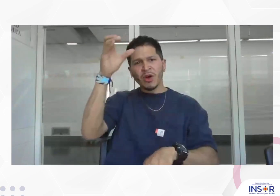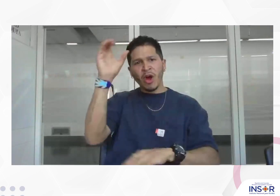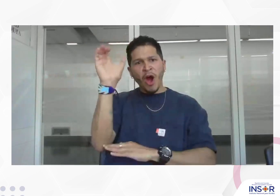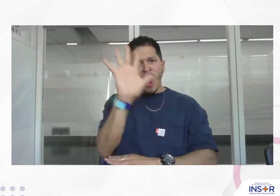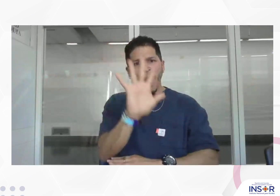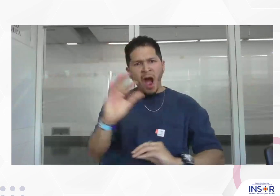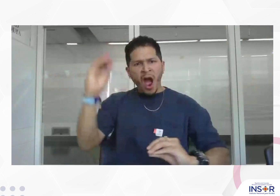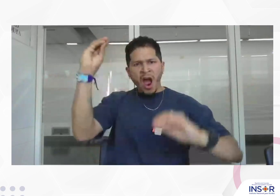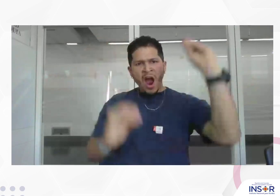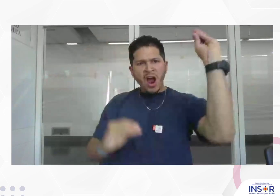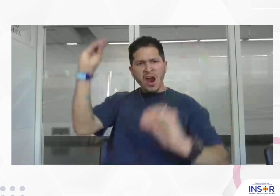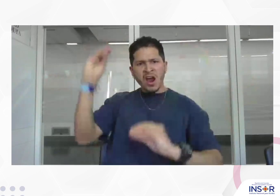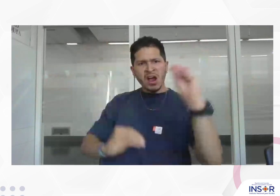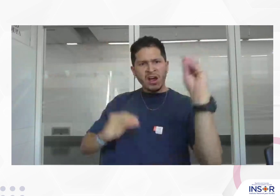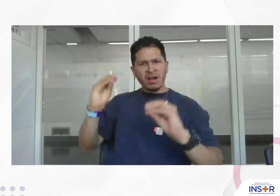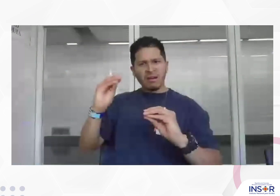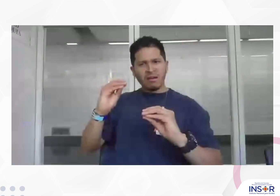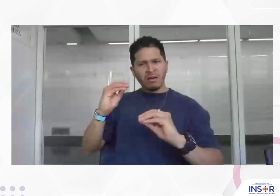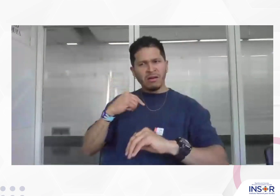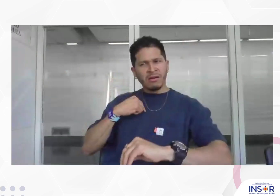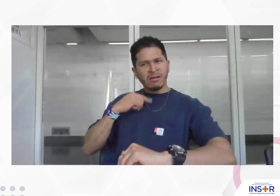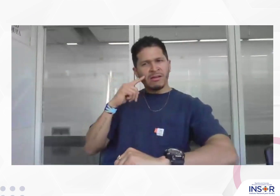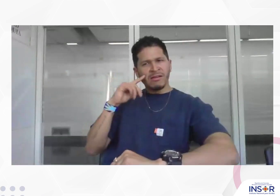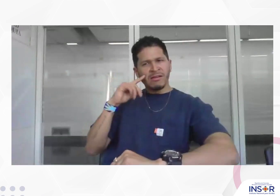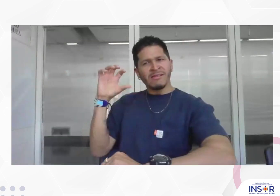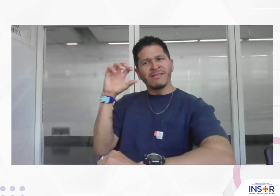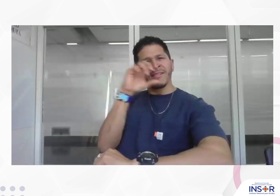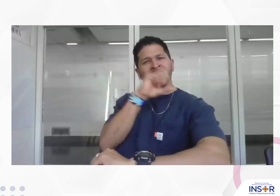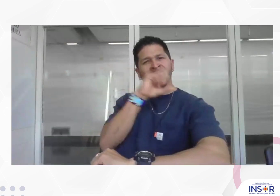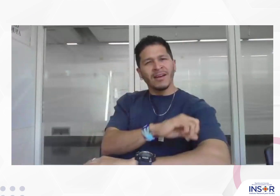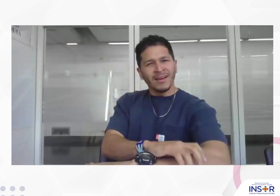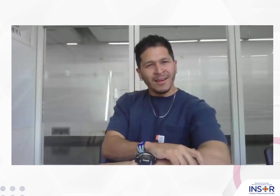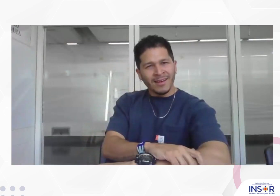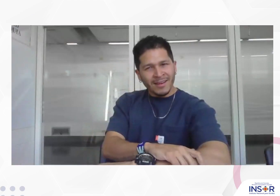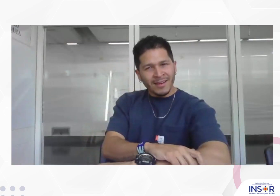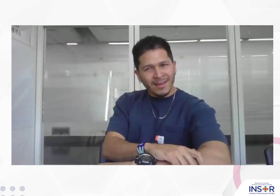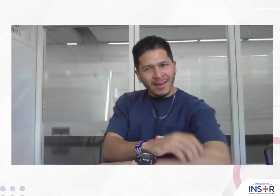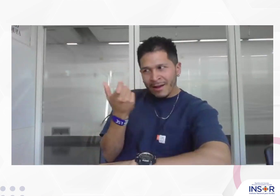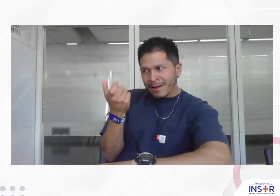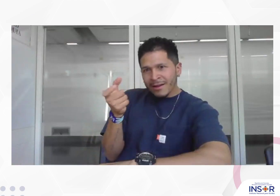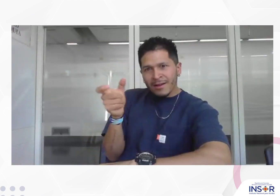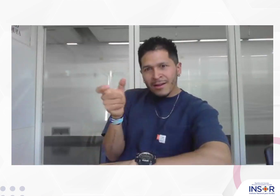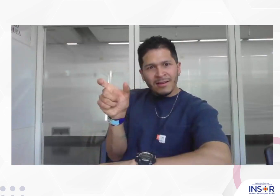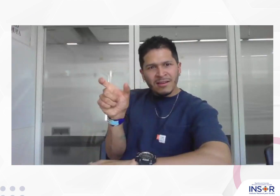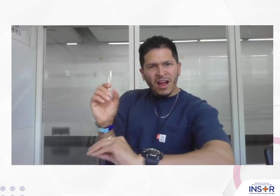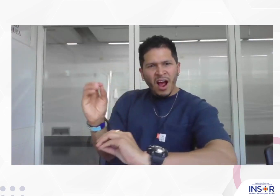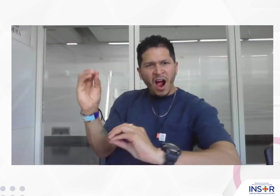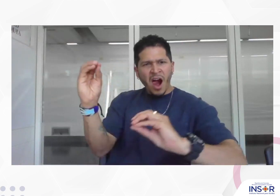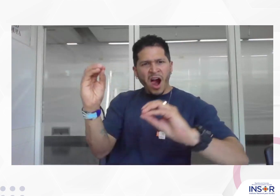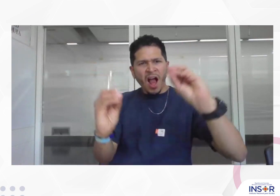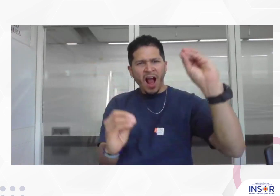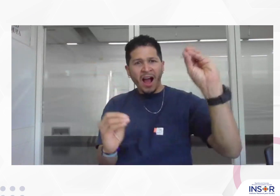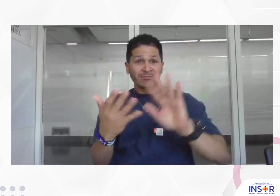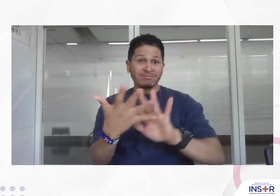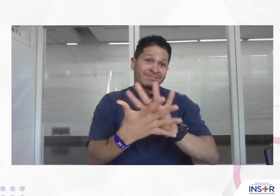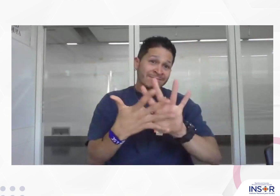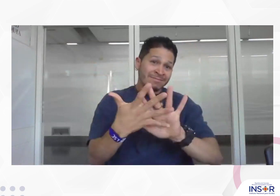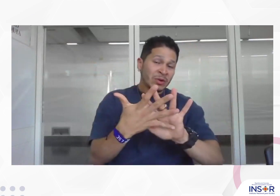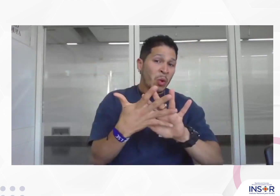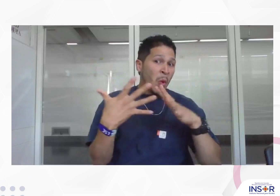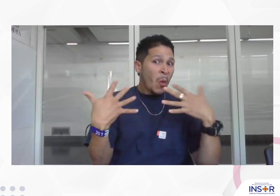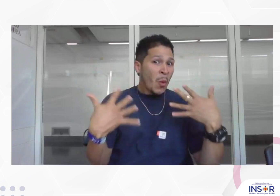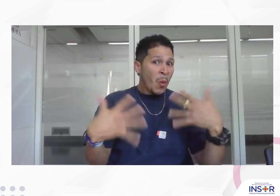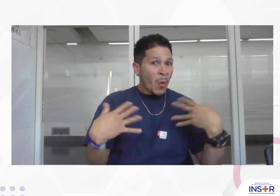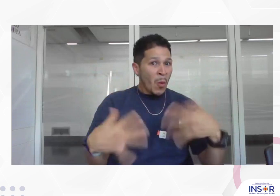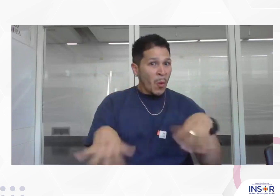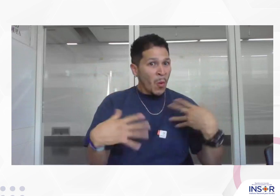en 2021, en esa difusión de ese concepto en Colombia y se presentaron muchos desacuerdos y eso fue una piedra angular